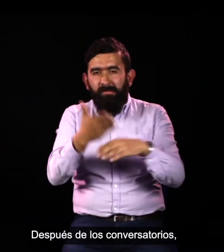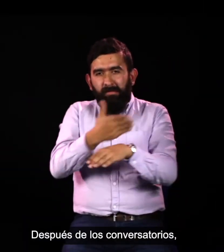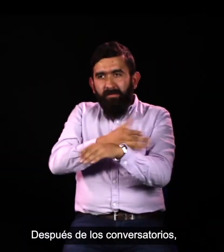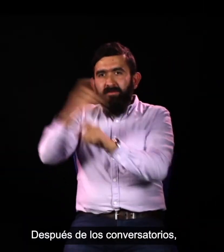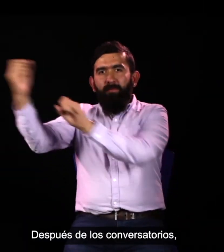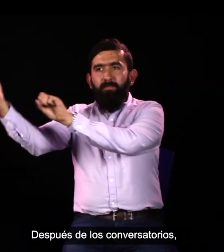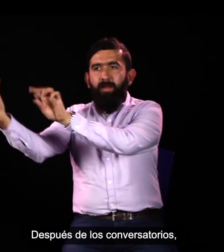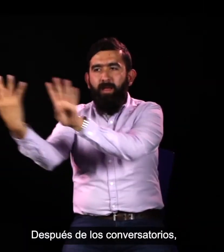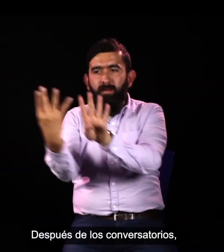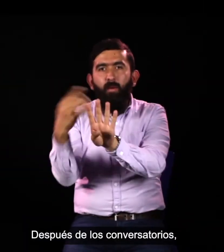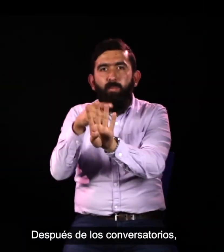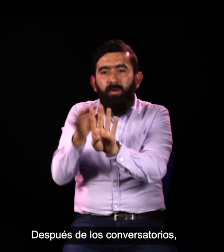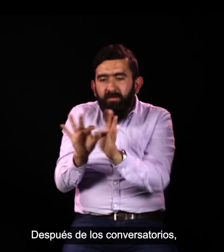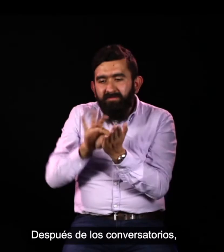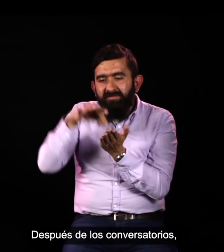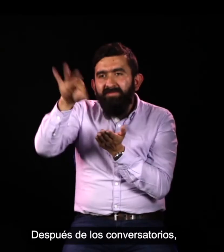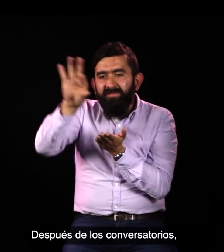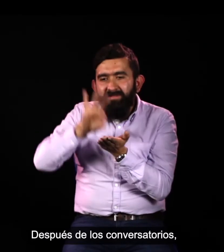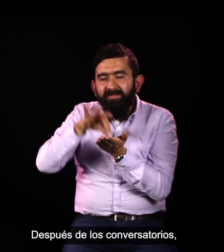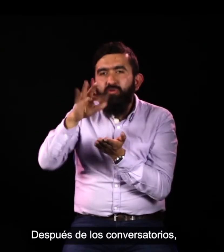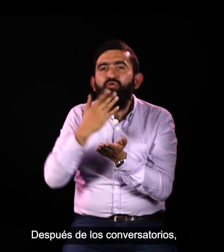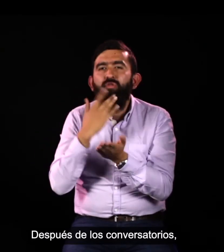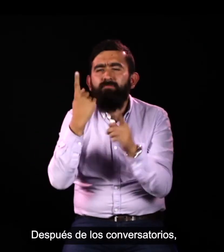Después de los conversatorios,